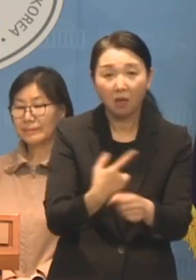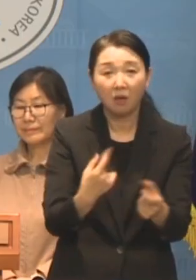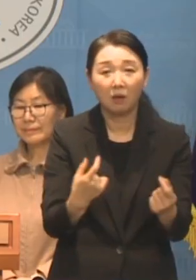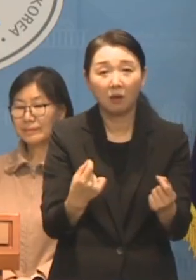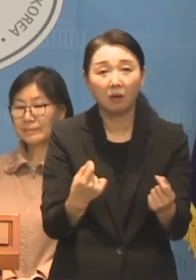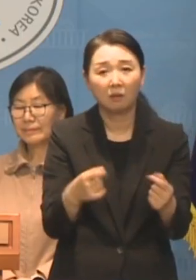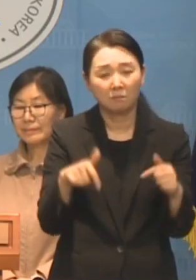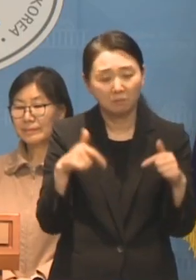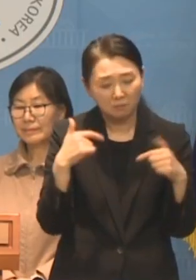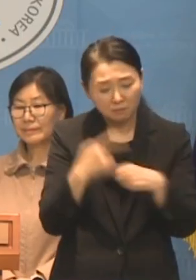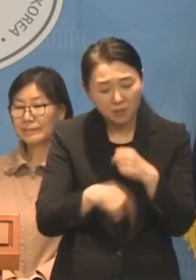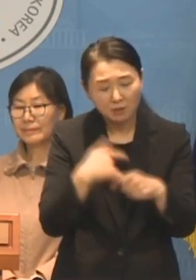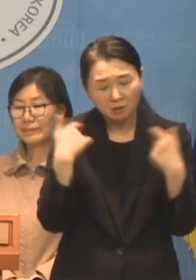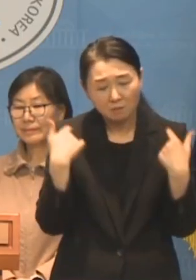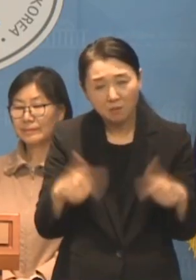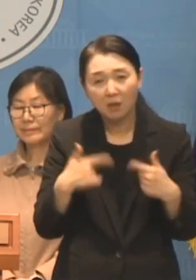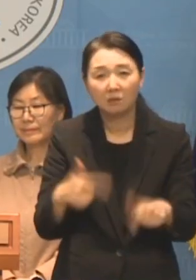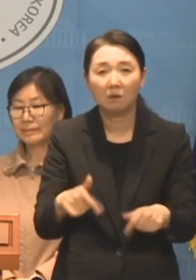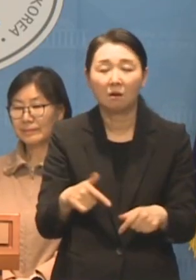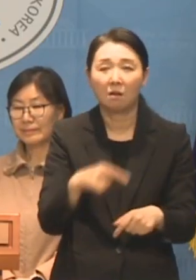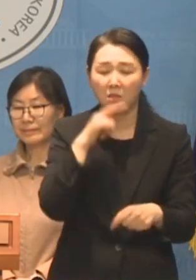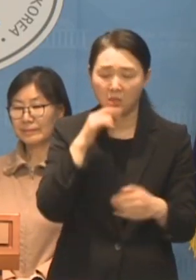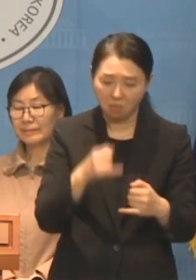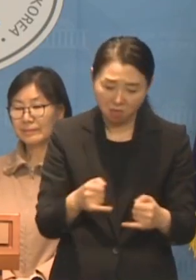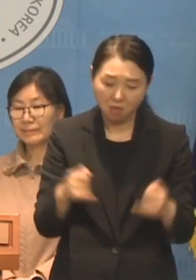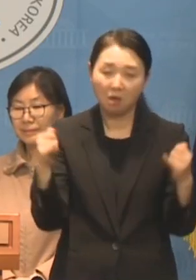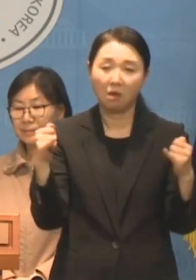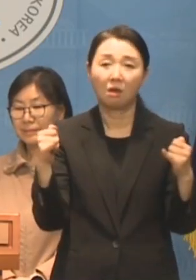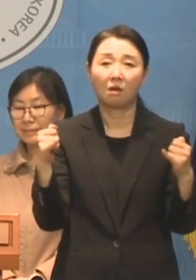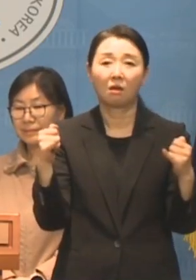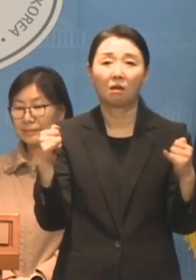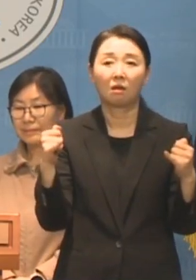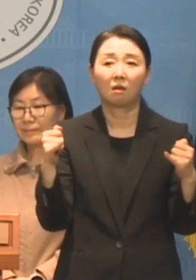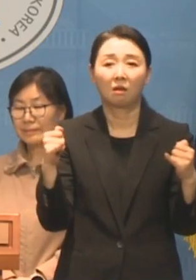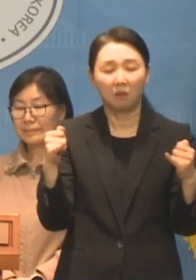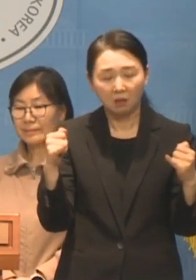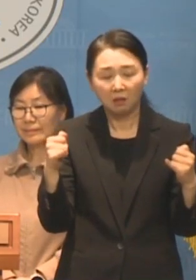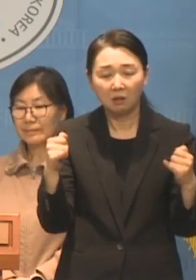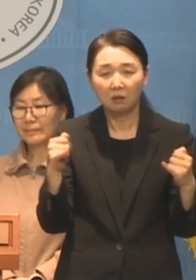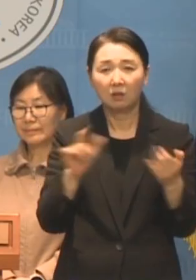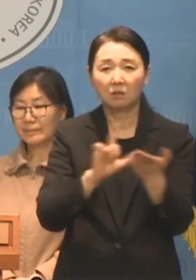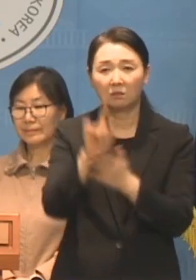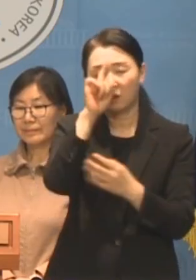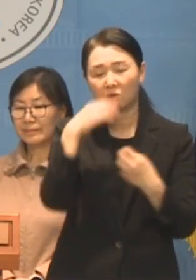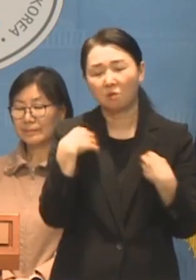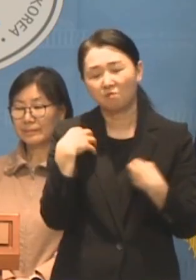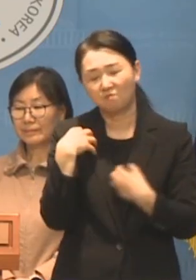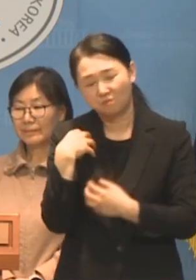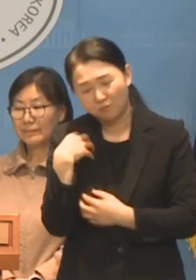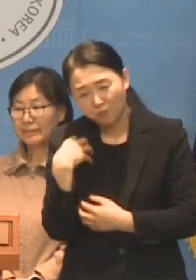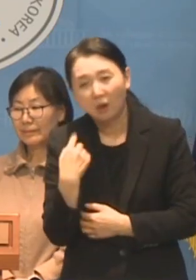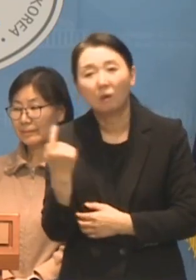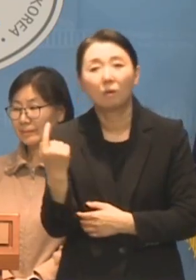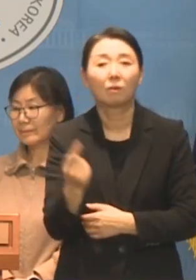매년 부과되는 적자의 규모가 지자체에 굉장히 큰